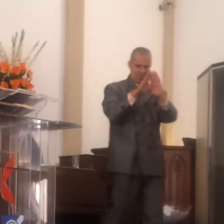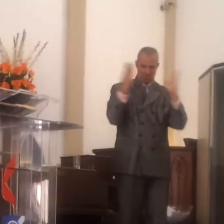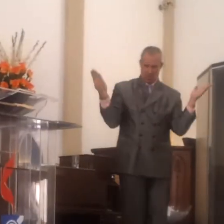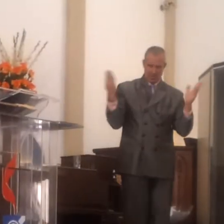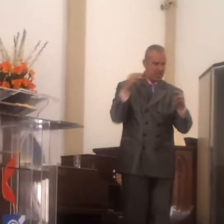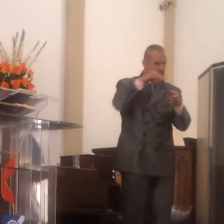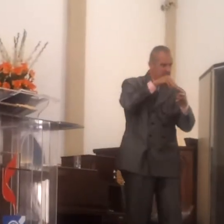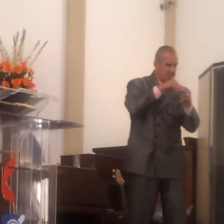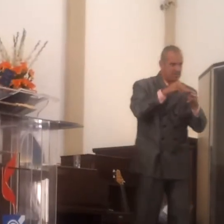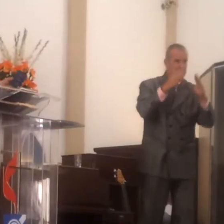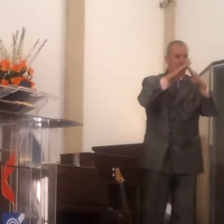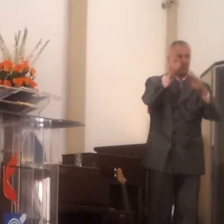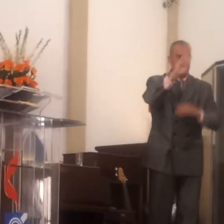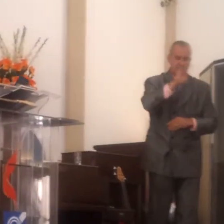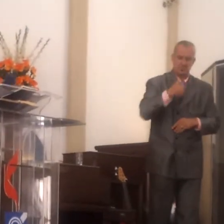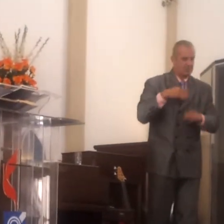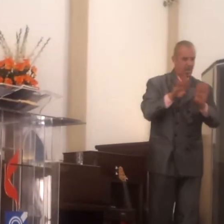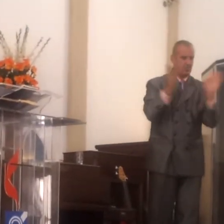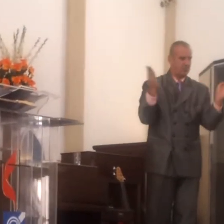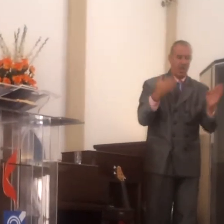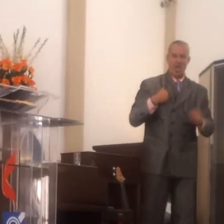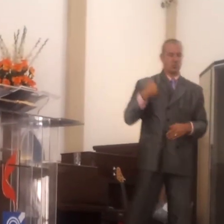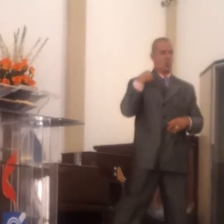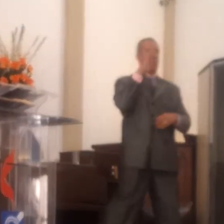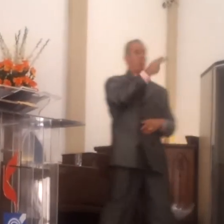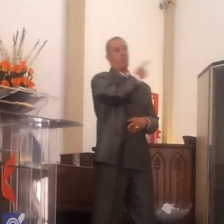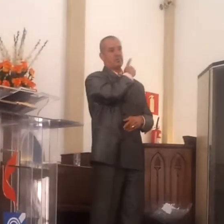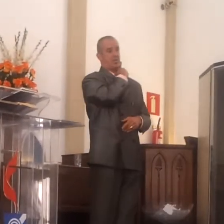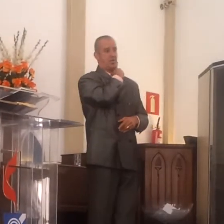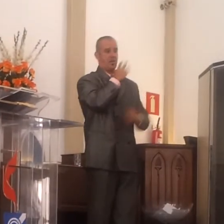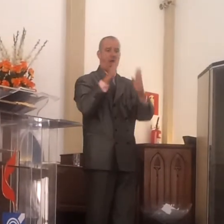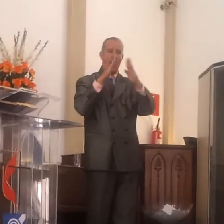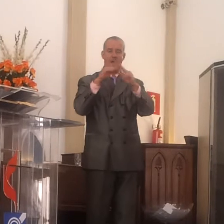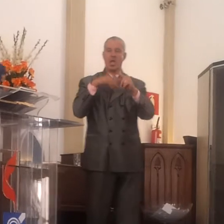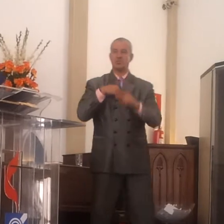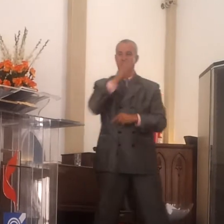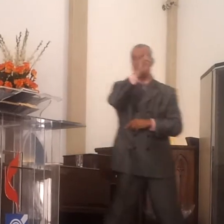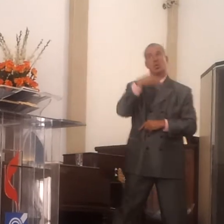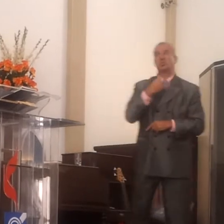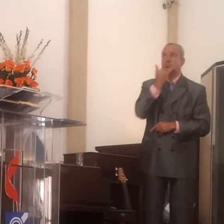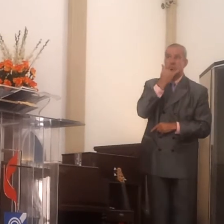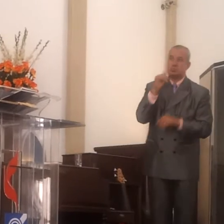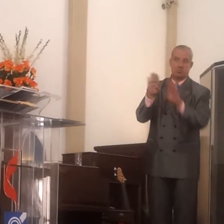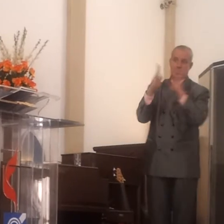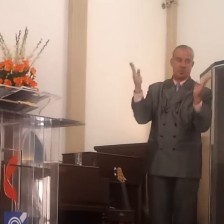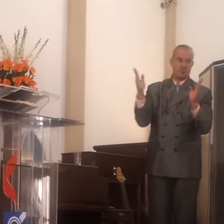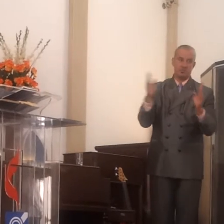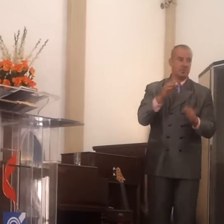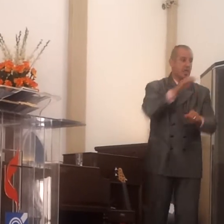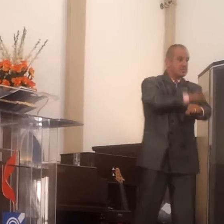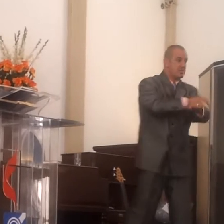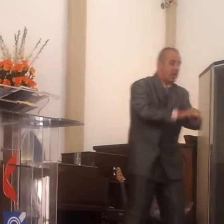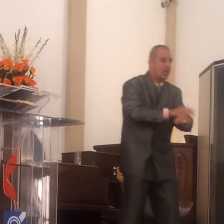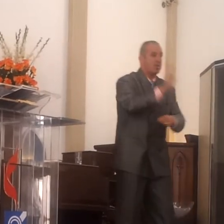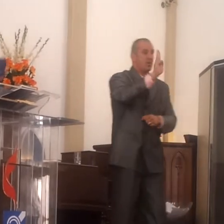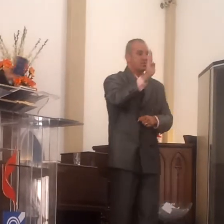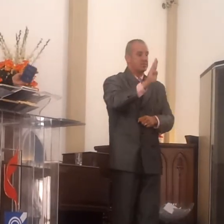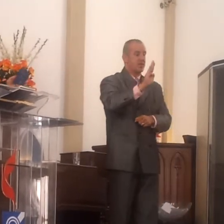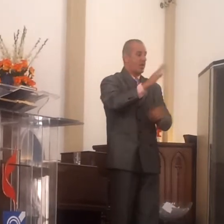nós. Somos presbiterianos, não vão abrir as portas. Somos da Assembleia de Deus, somos